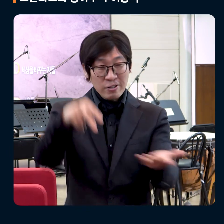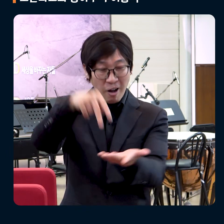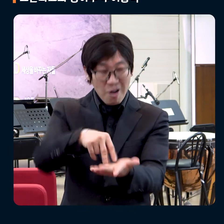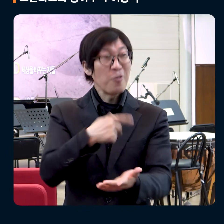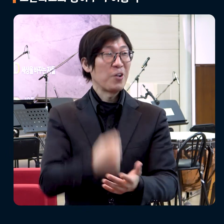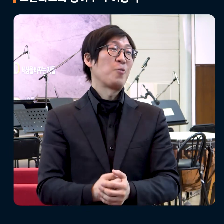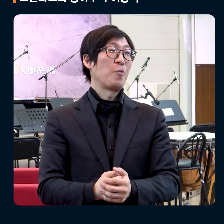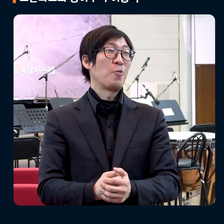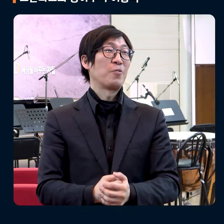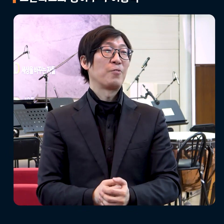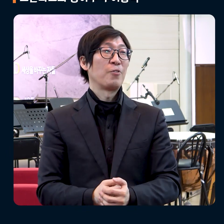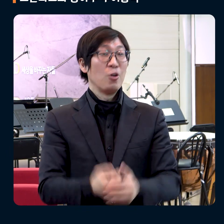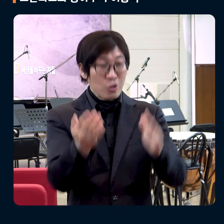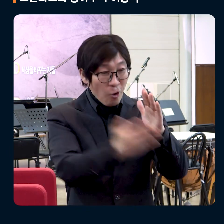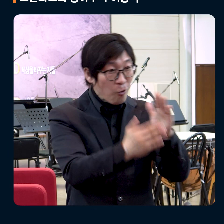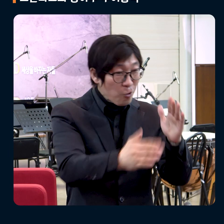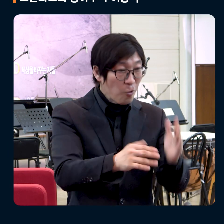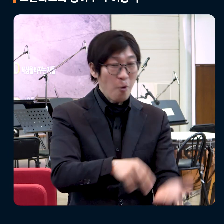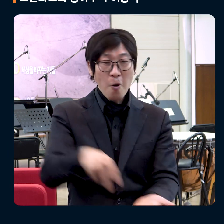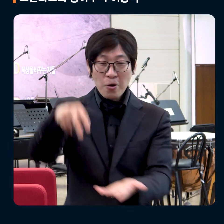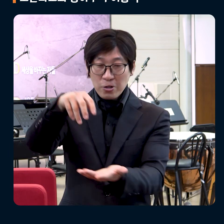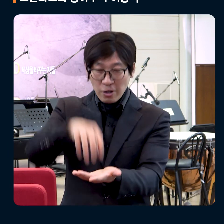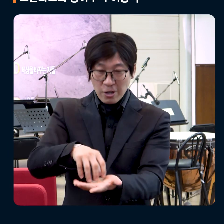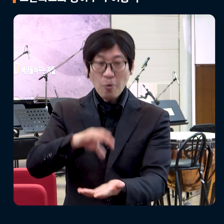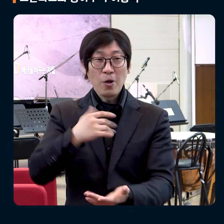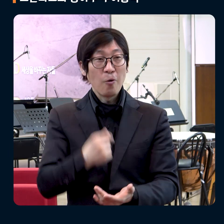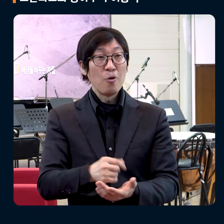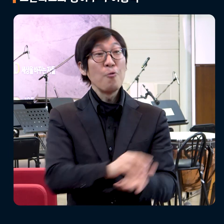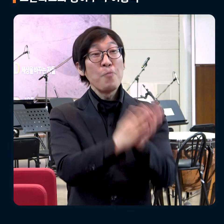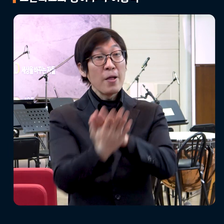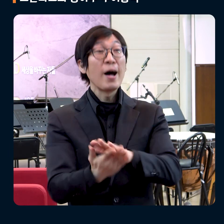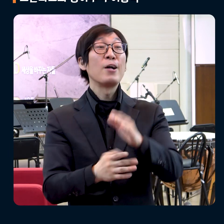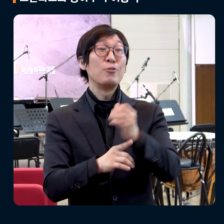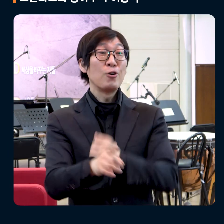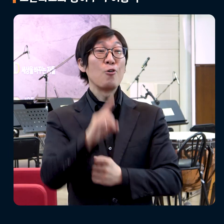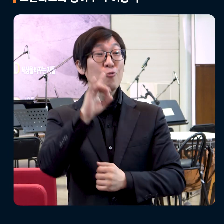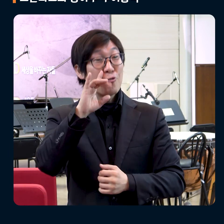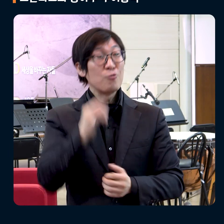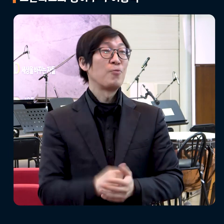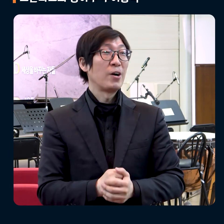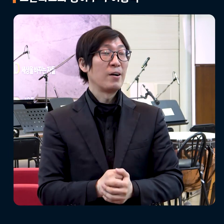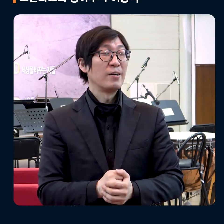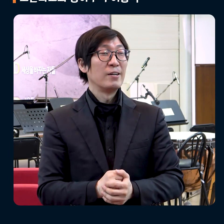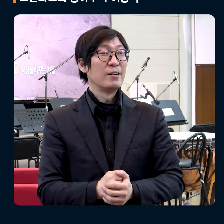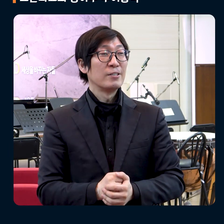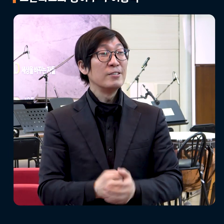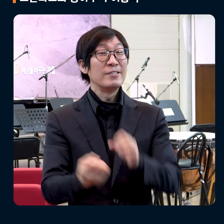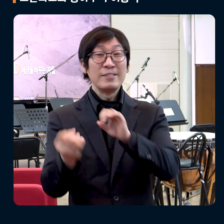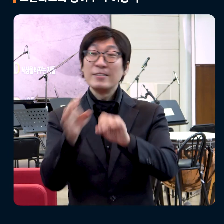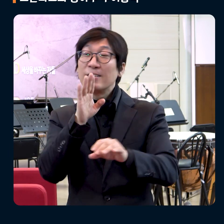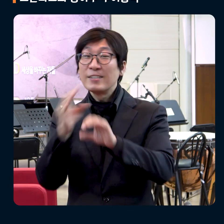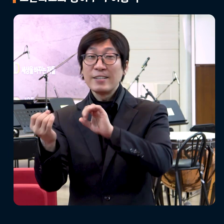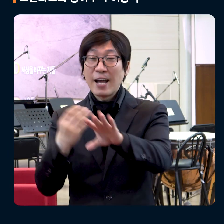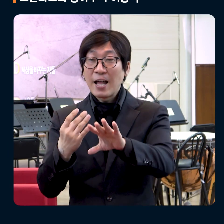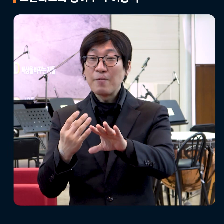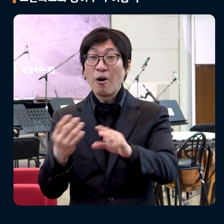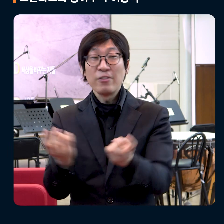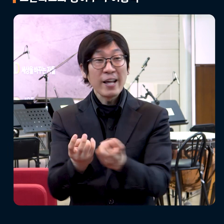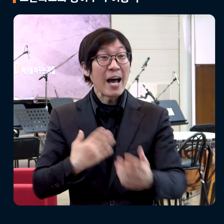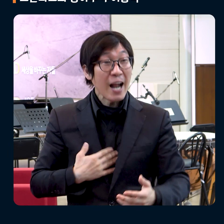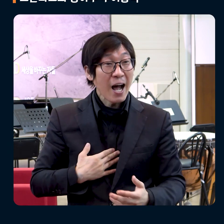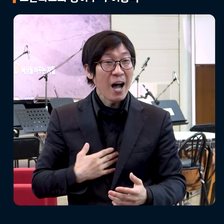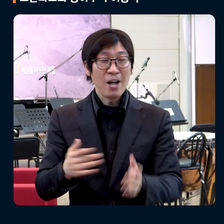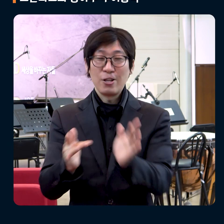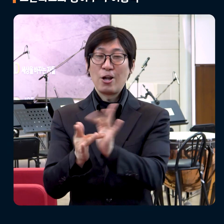되기 원하니까 정말 이게 어떻게 벌어졌는지를 궁금하게 되는 것이죠. 그리고 우리는 그 답을 예수님께서